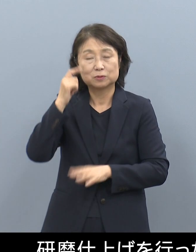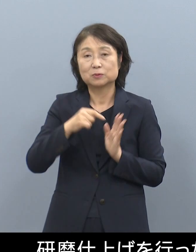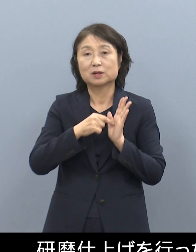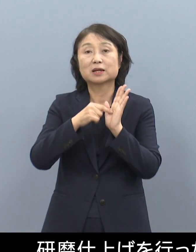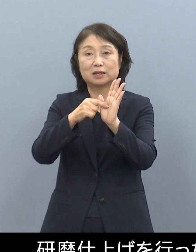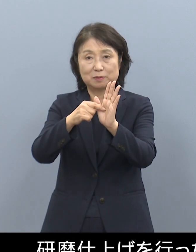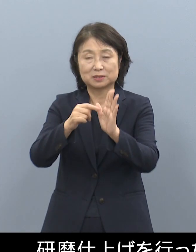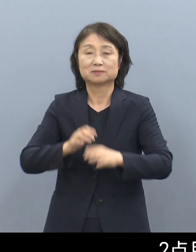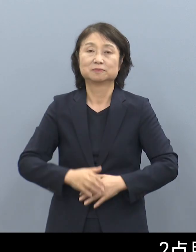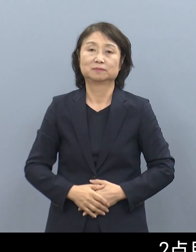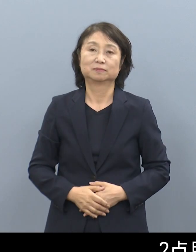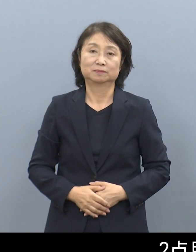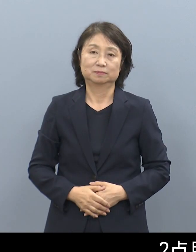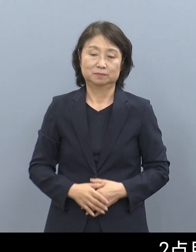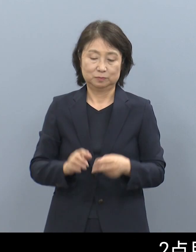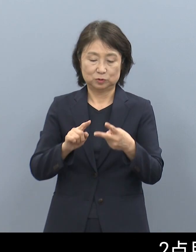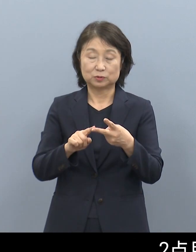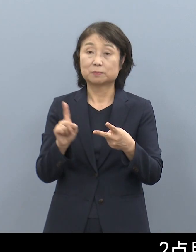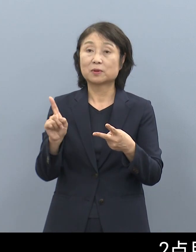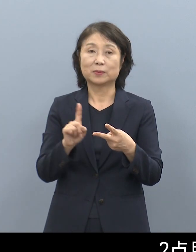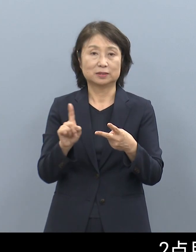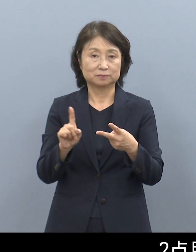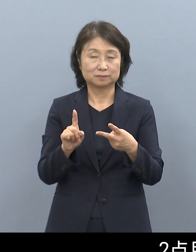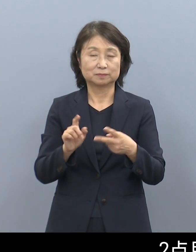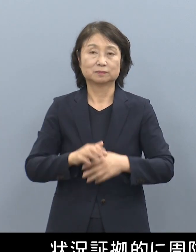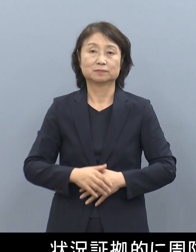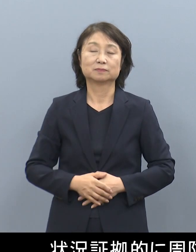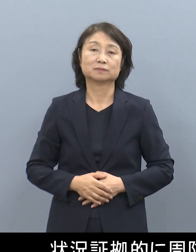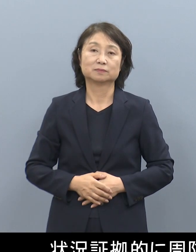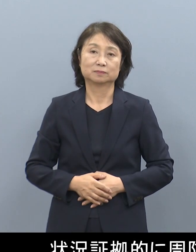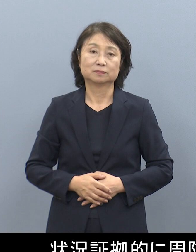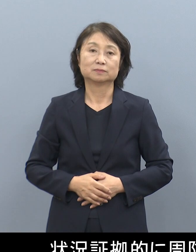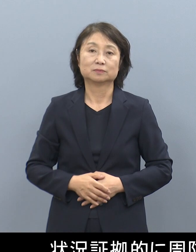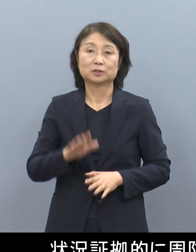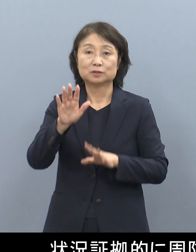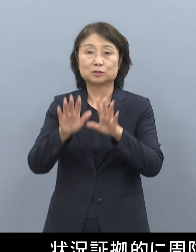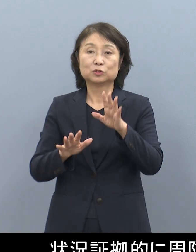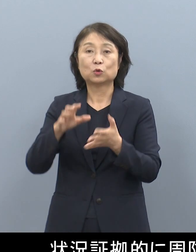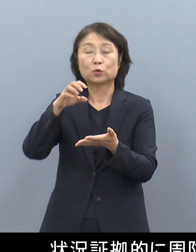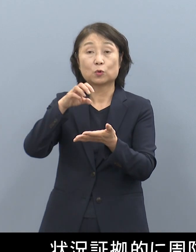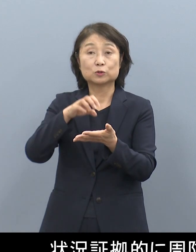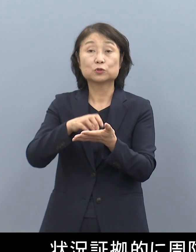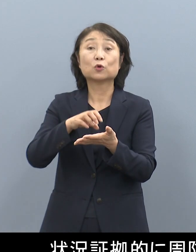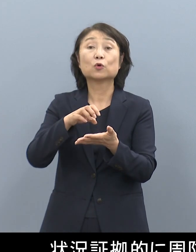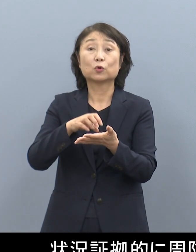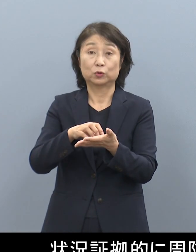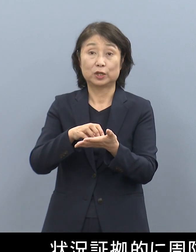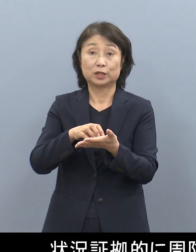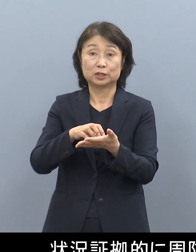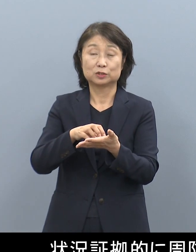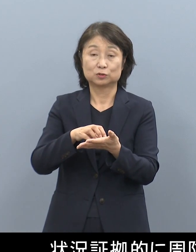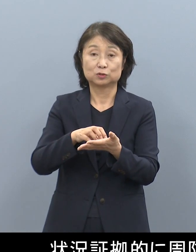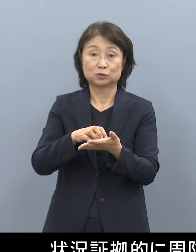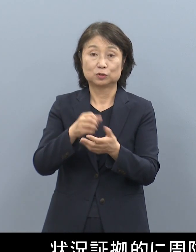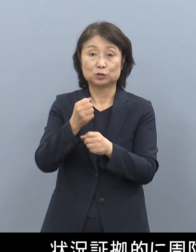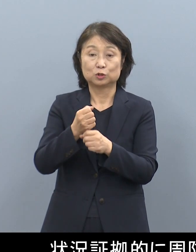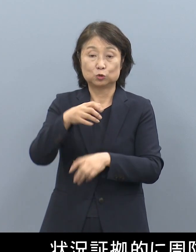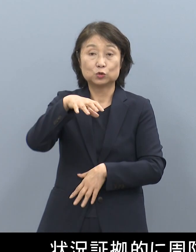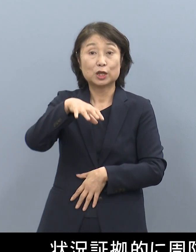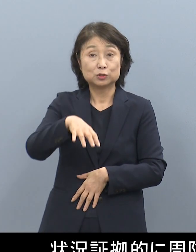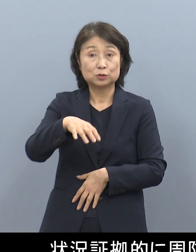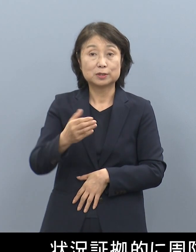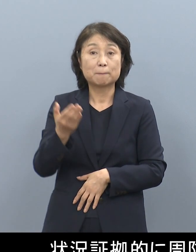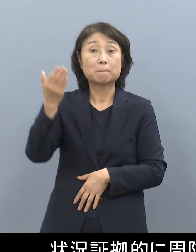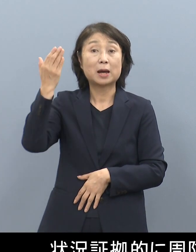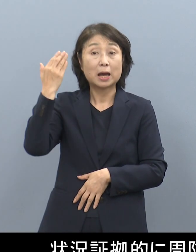。2点目といたしましては、状況証拠的な周防の樹泉市よりも前